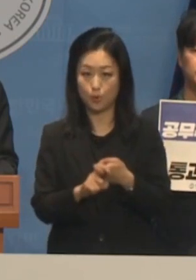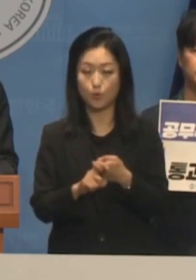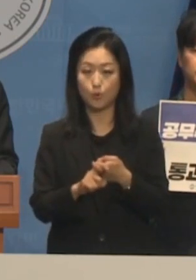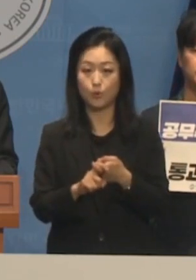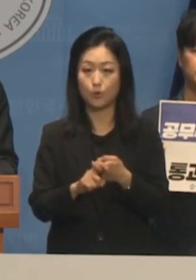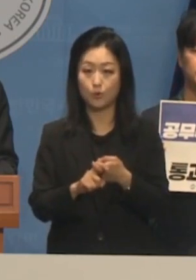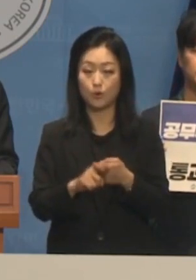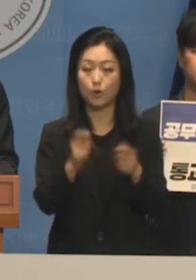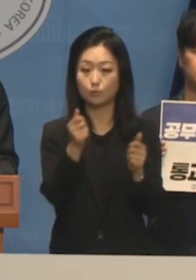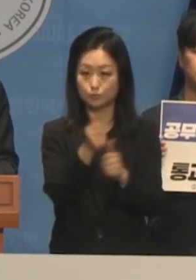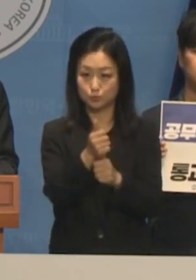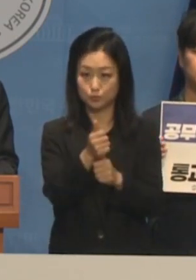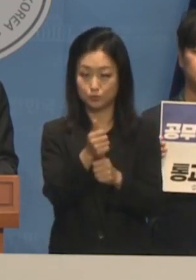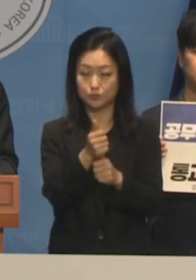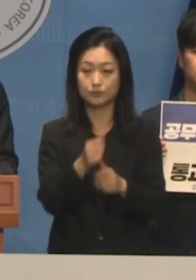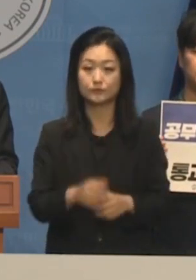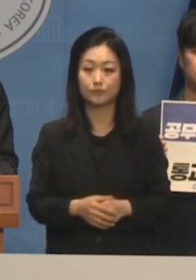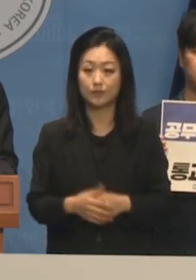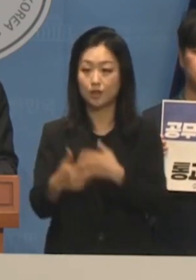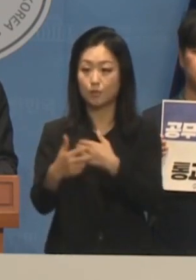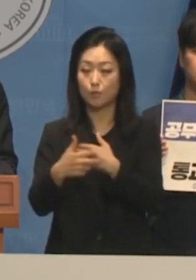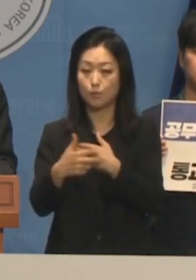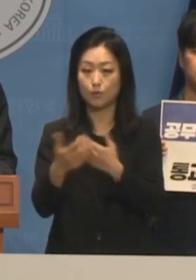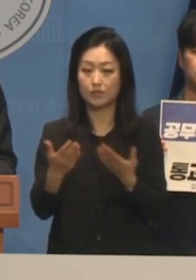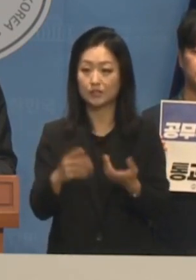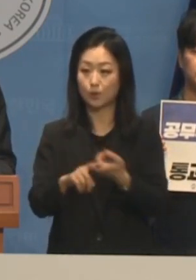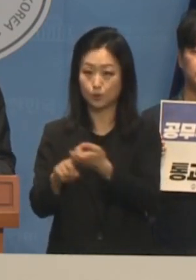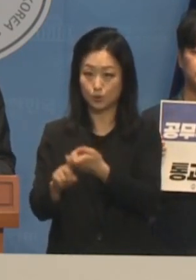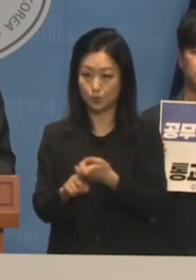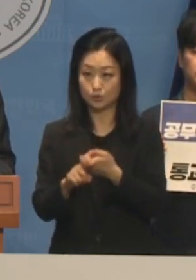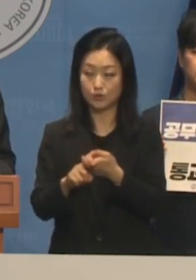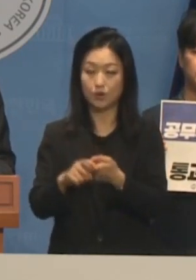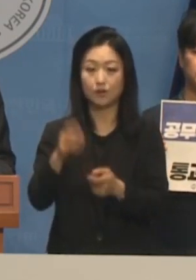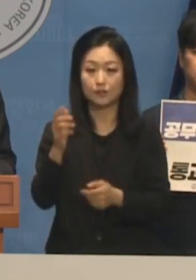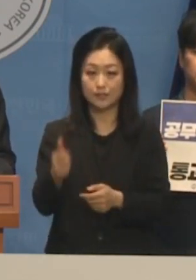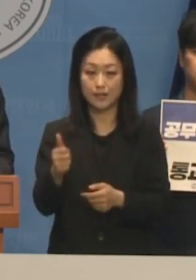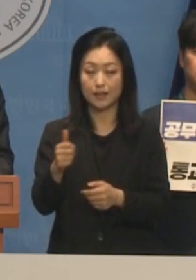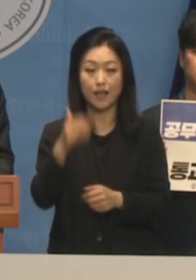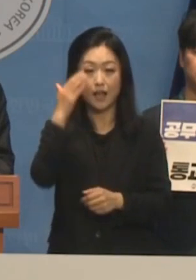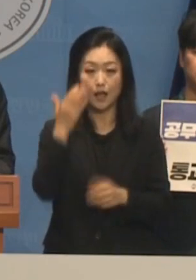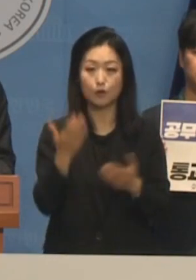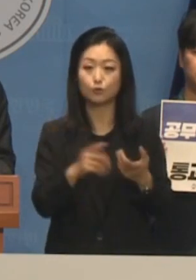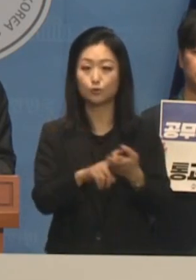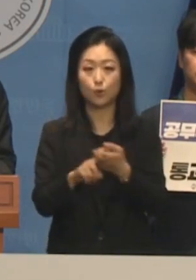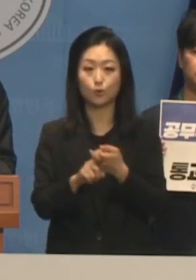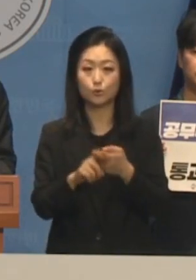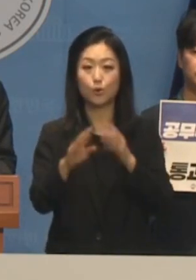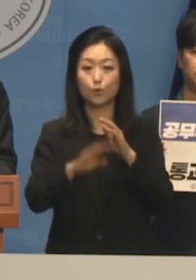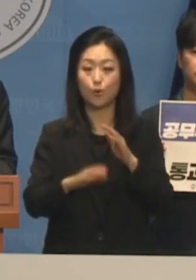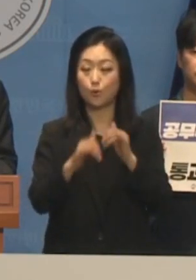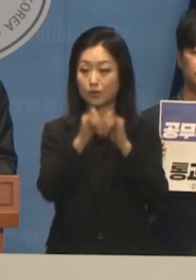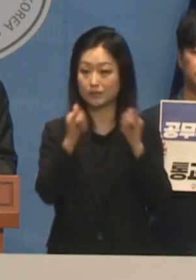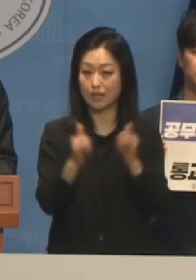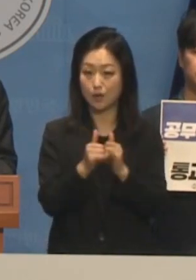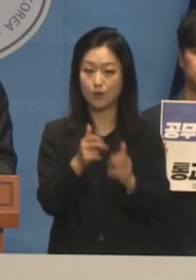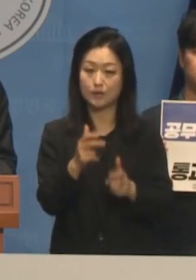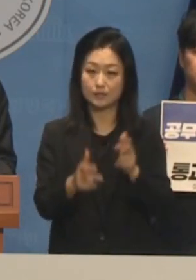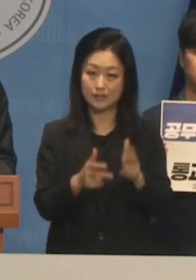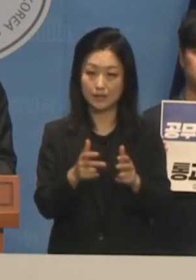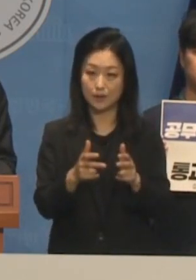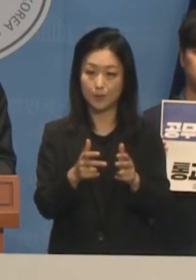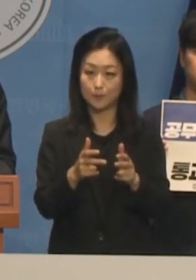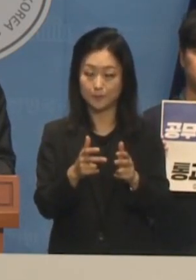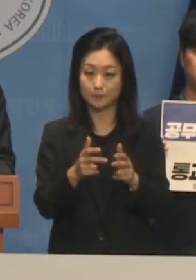김선종 부위원장님, 보건의료노조 송금희 부위원장님, 한국노총 공공사회산업노조